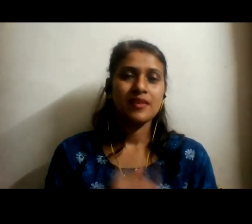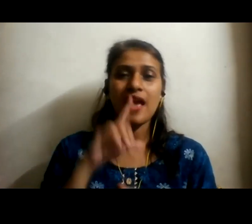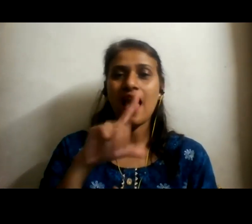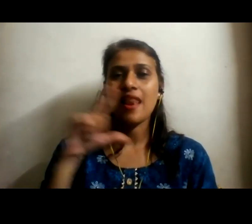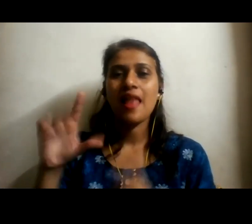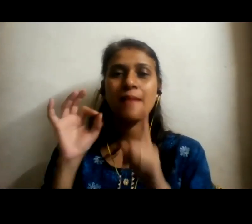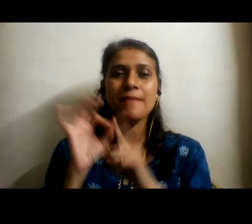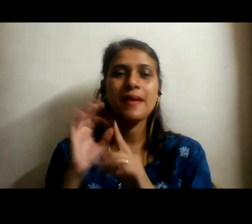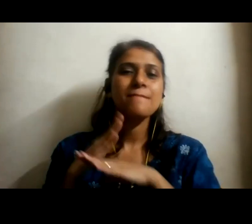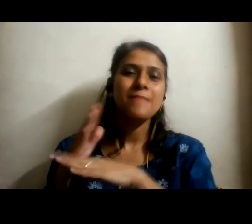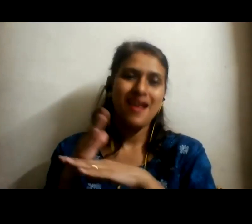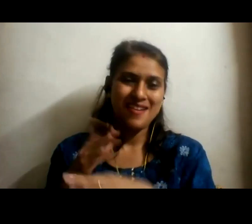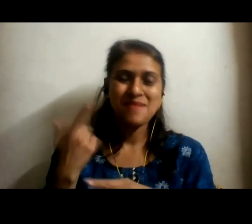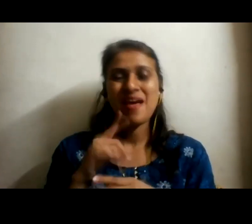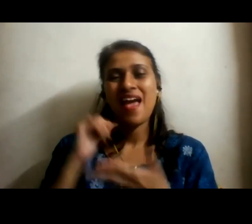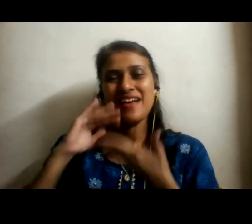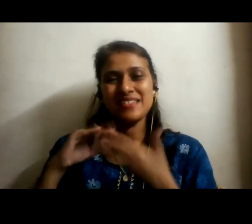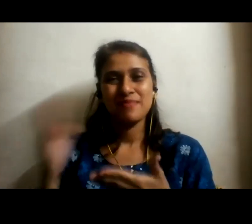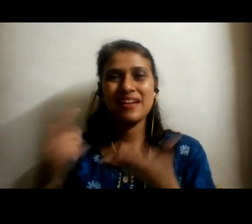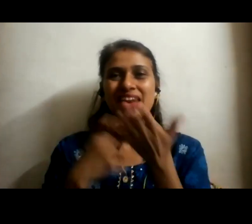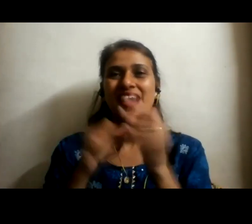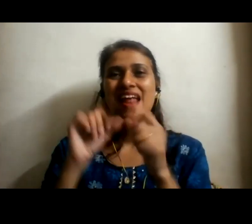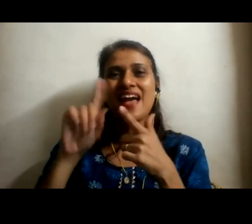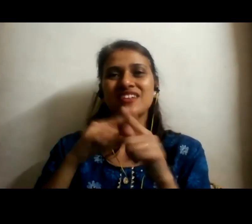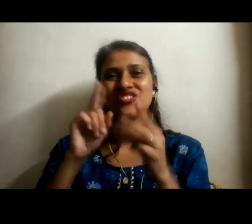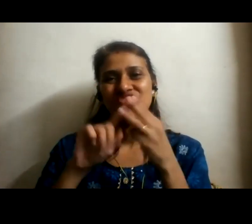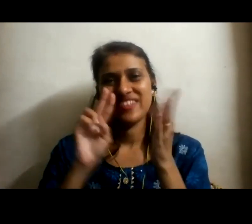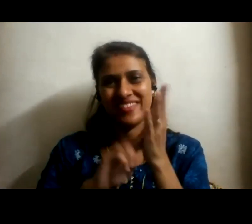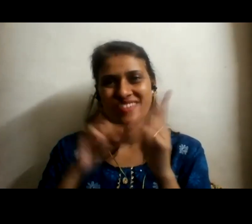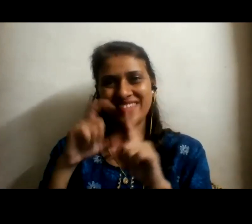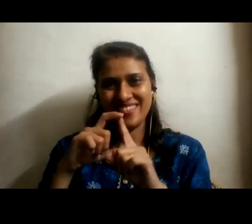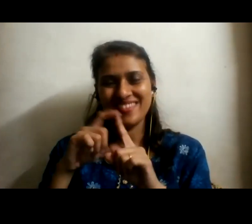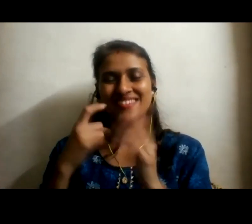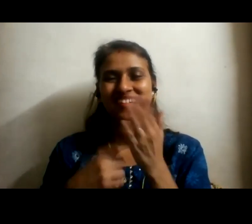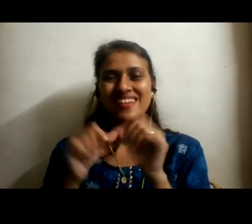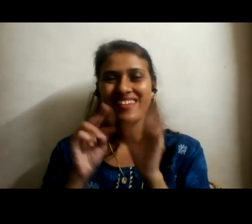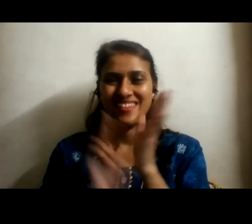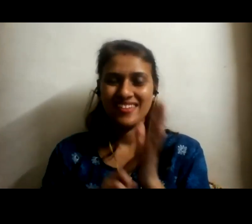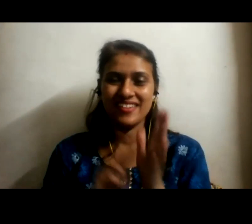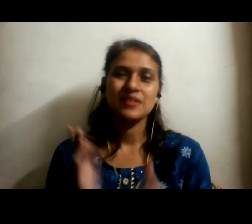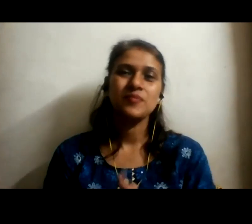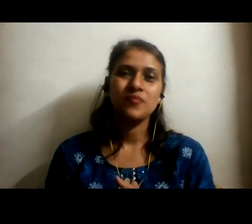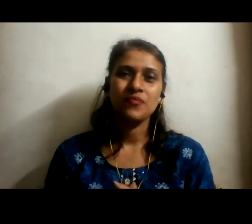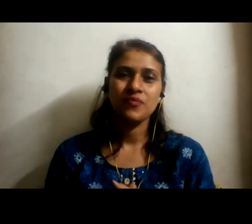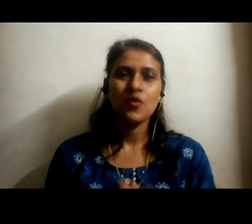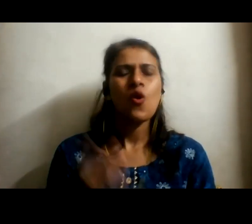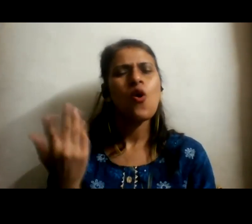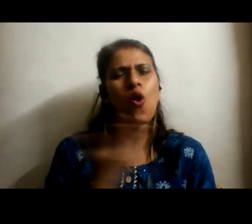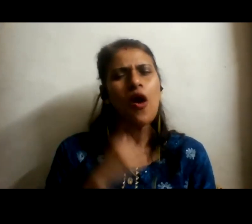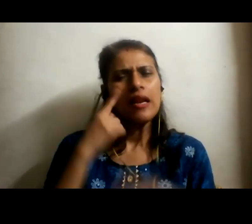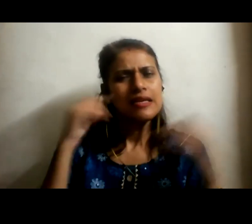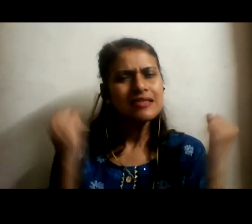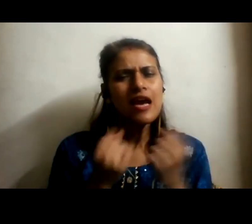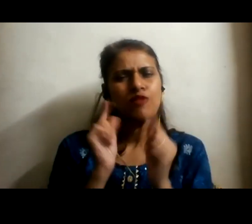पार्टनर एंड माय लाइफ पार्टनर, ही इज आल्सो देयर। सो ऑल ऑफ अस हैव been striving to do small